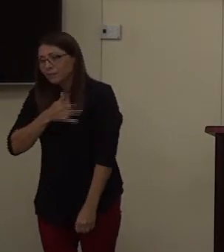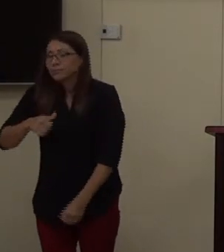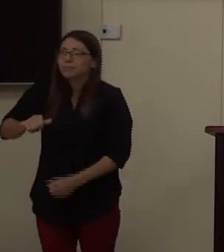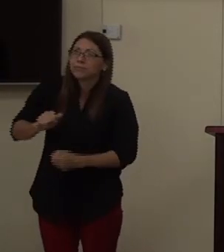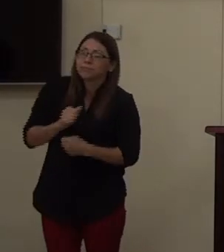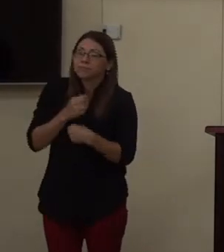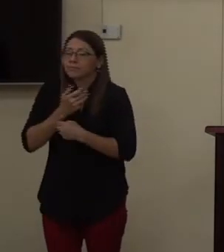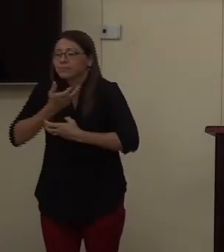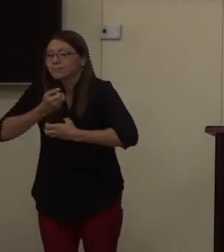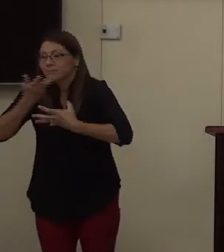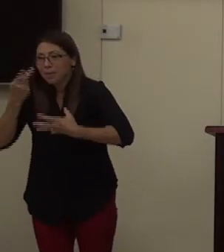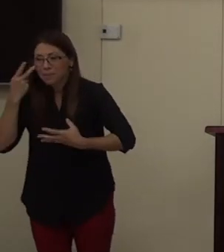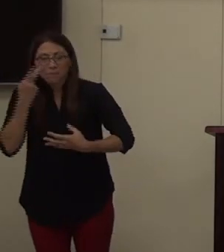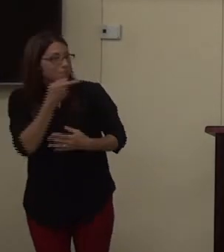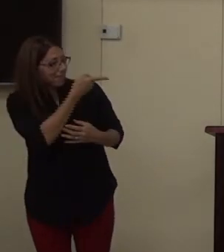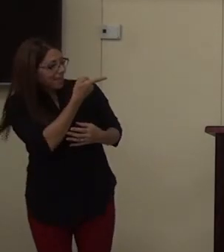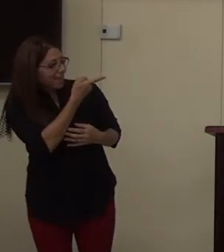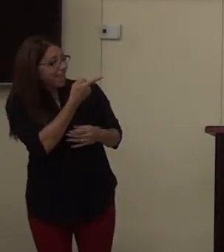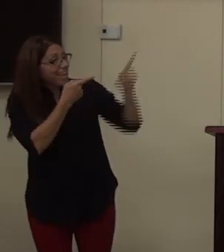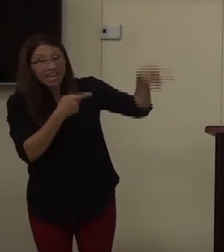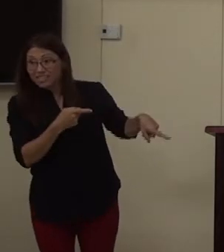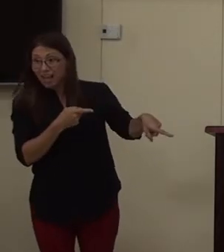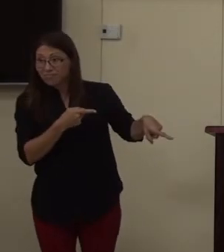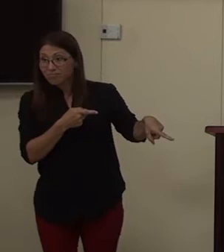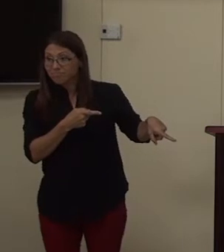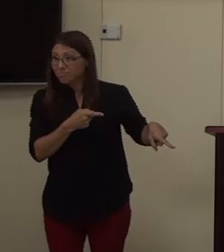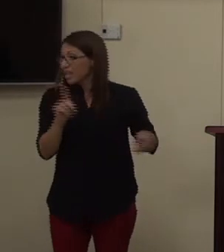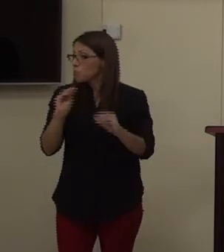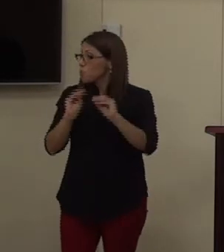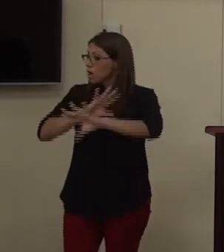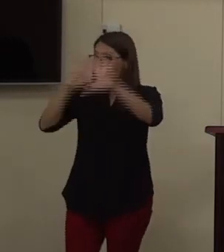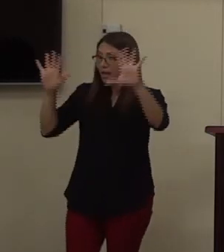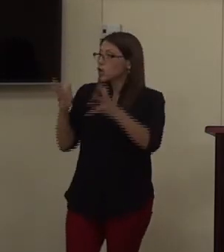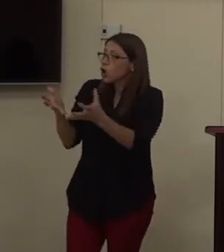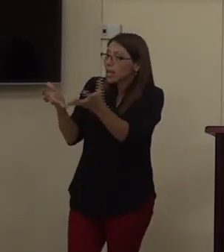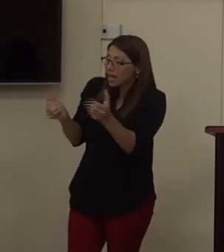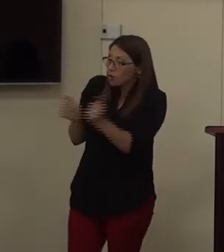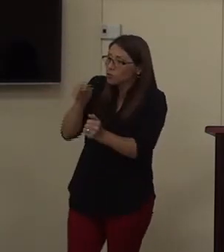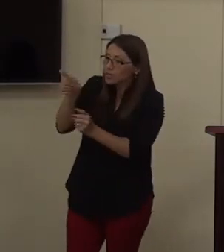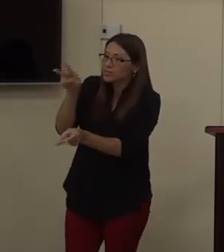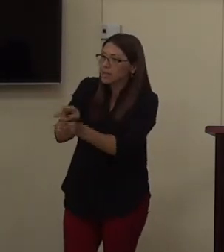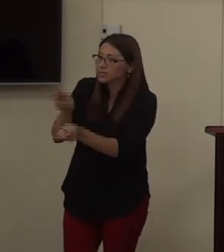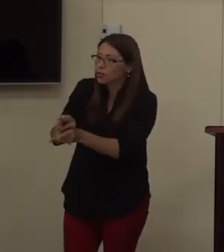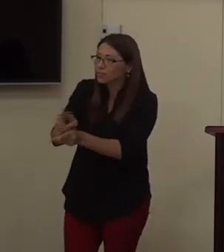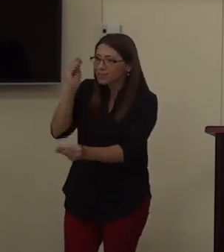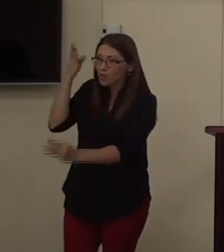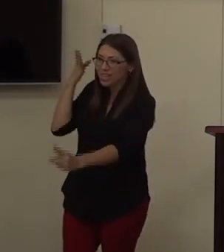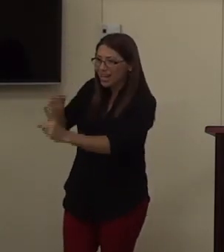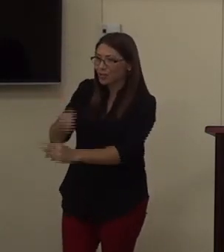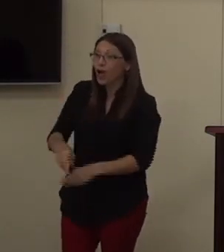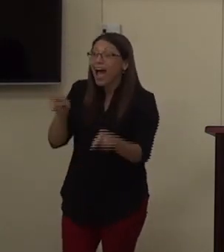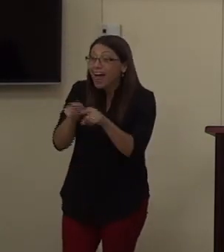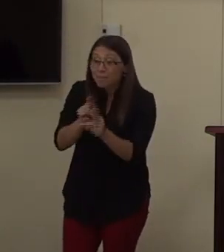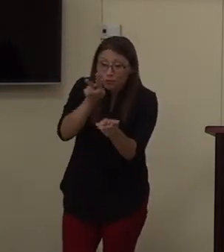interesante, en esta, ¿verdad? La canción tradicional malecu es clara, lo que quiero de vos es sexo, ¿verdad? Y es muy directo, y además un sexo con